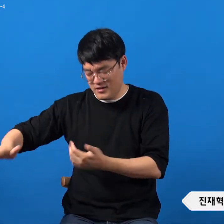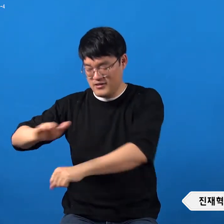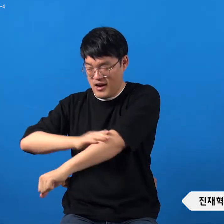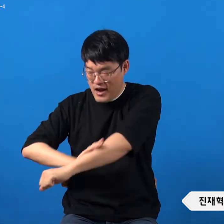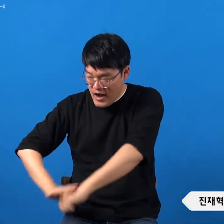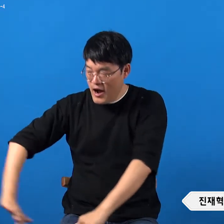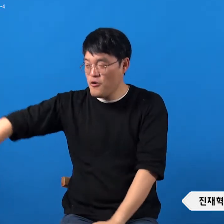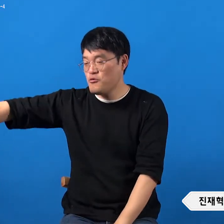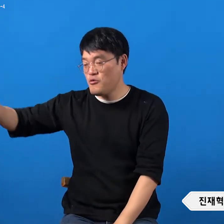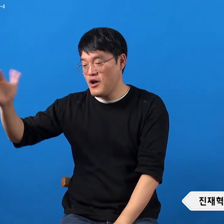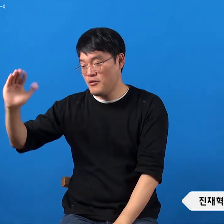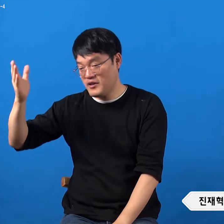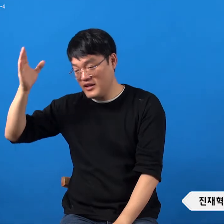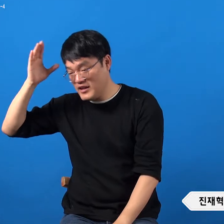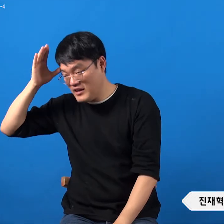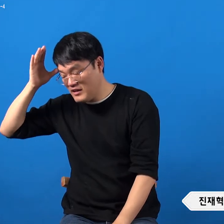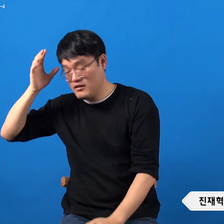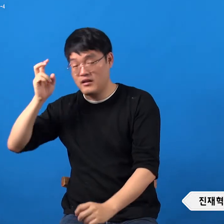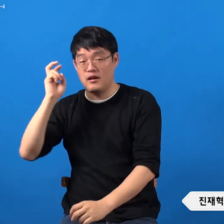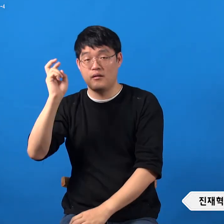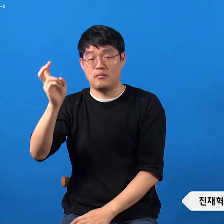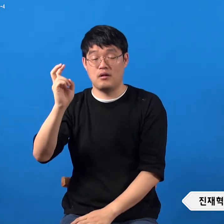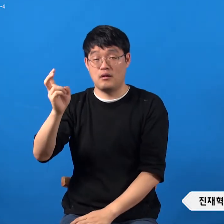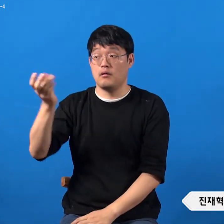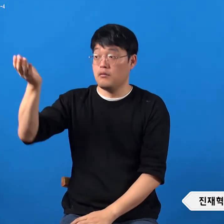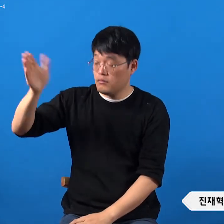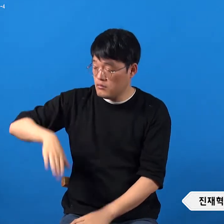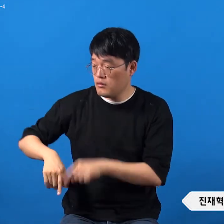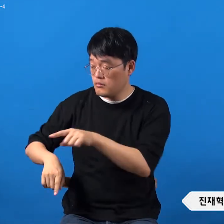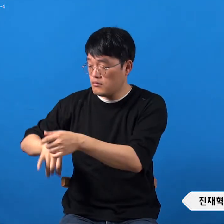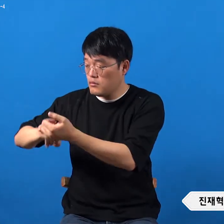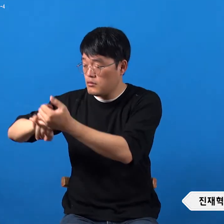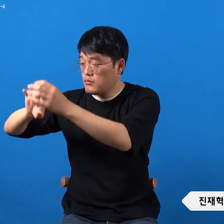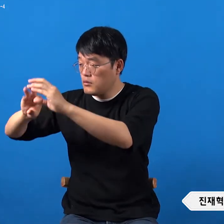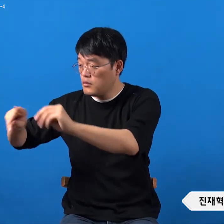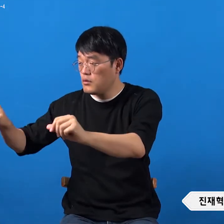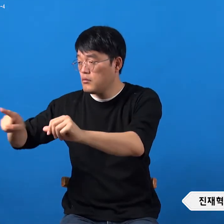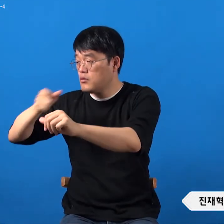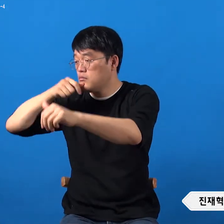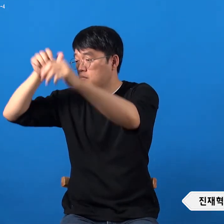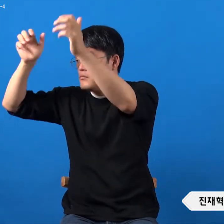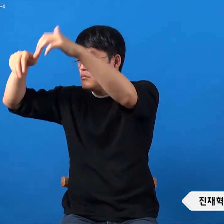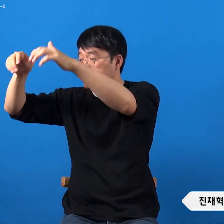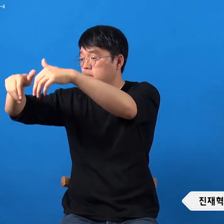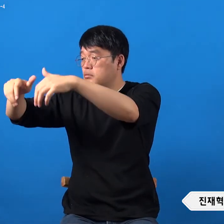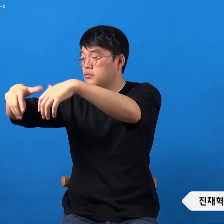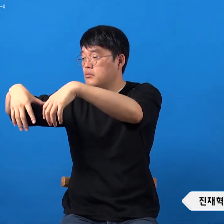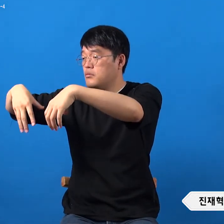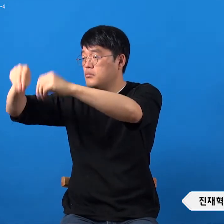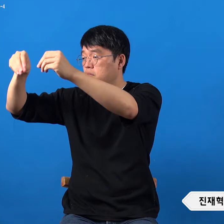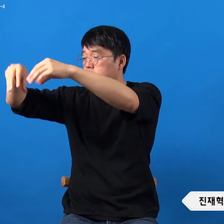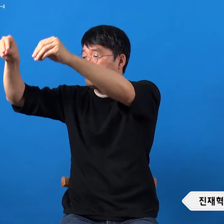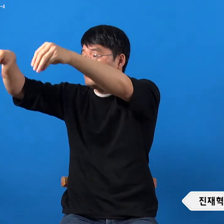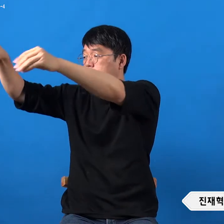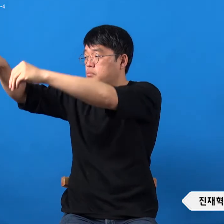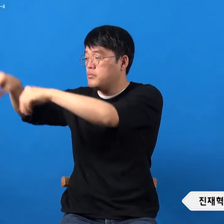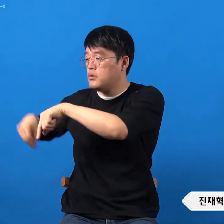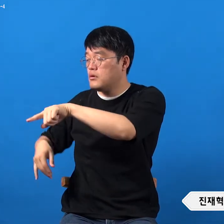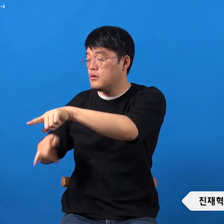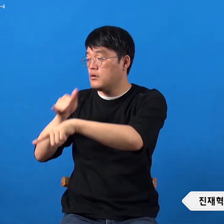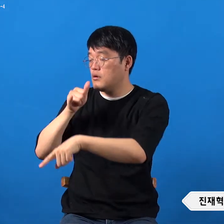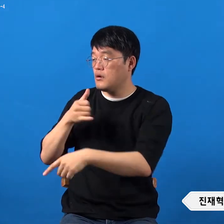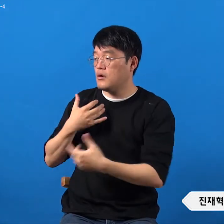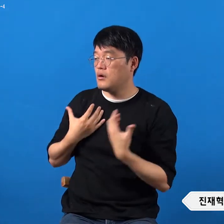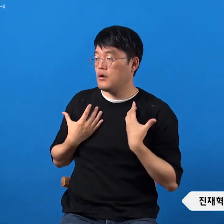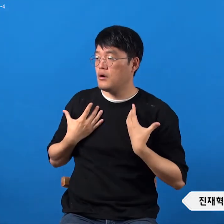이루어질 거라고 기대했는지 모릅니다. 아니, 그런데 그 약속의 땅에, 그 축복의 땅에